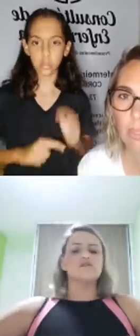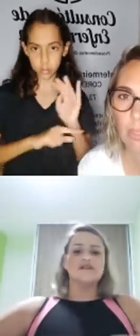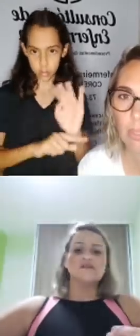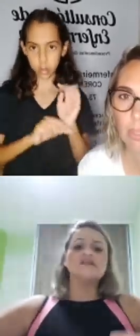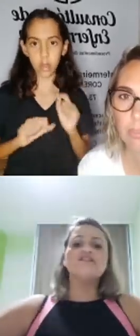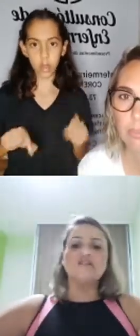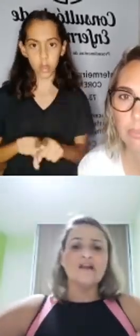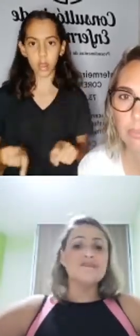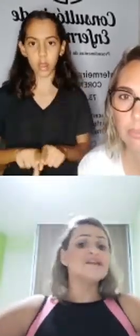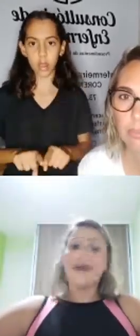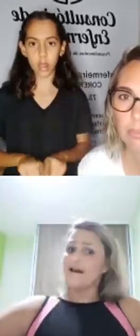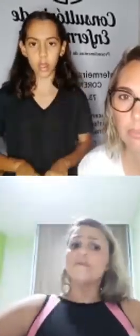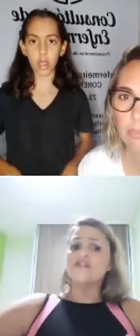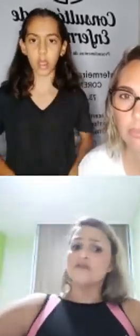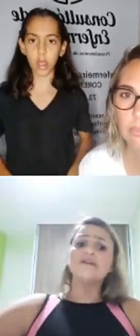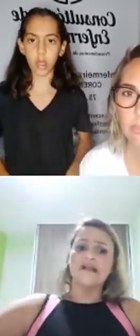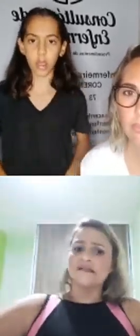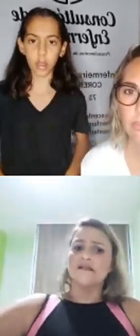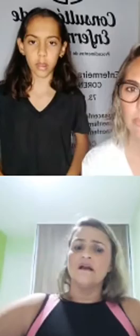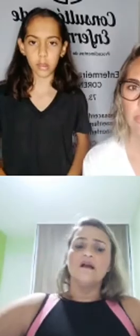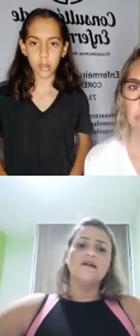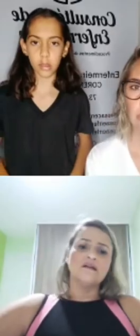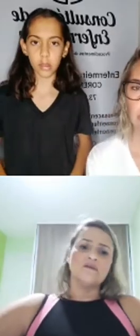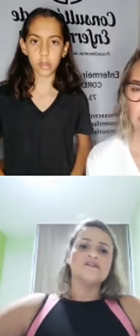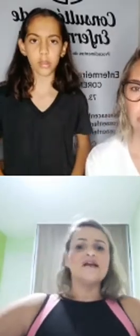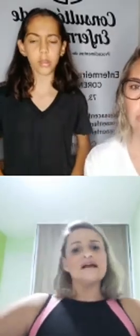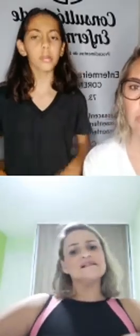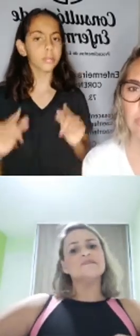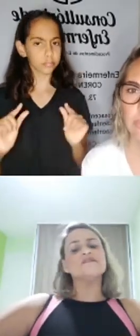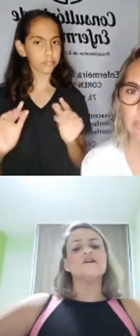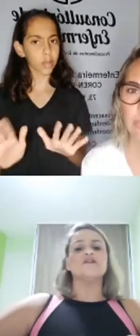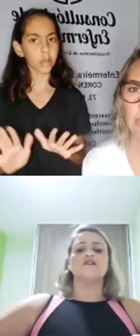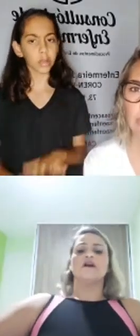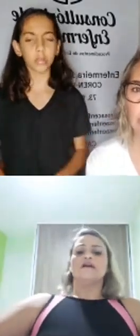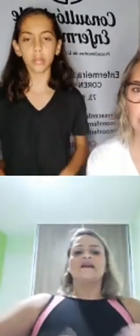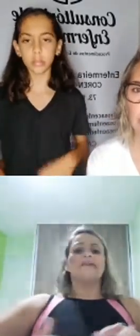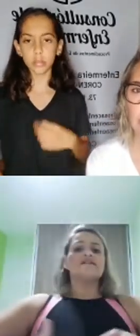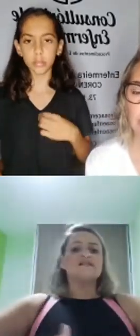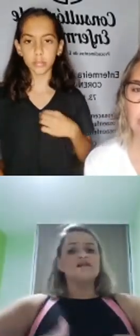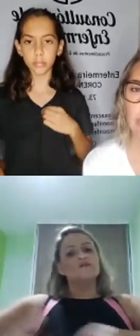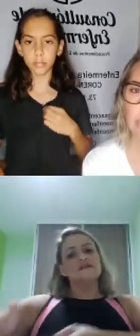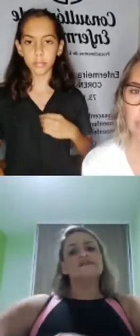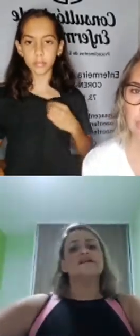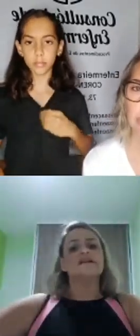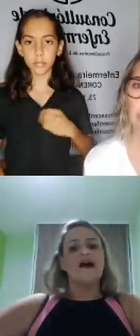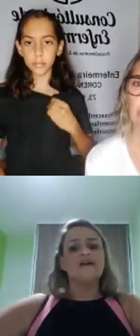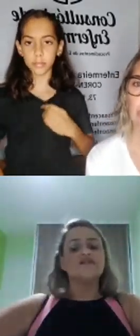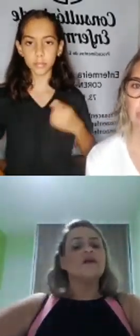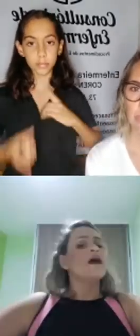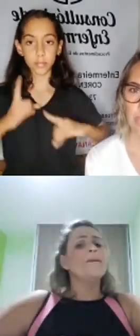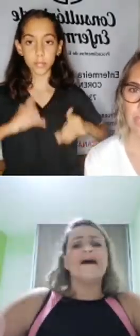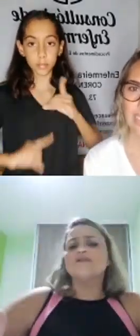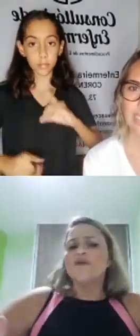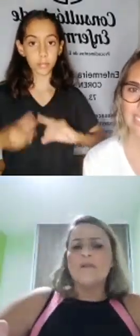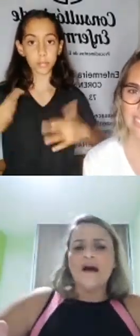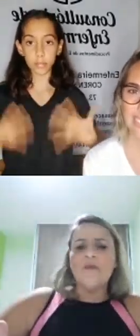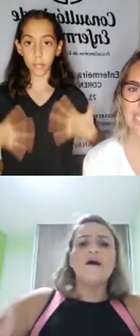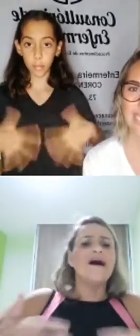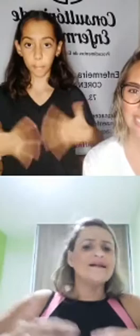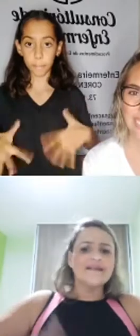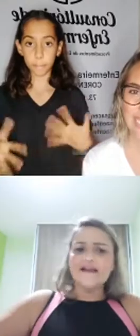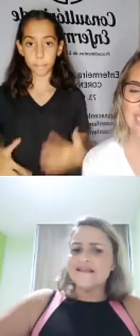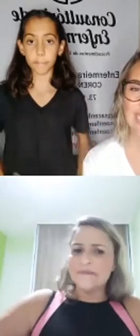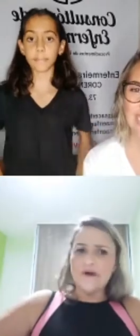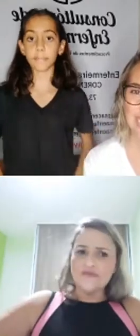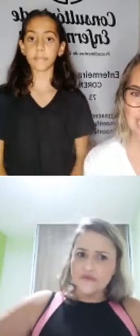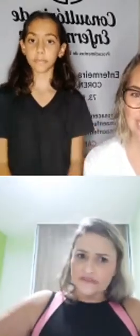são situações extremas e que raramente acontecem. Então, se há simplesmente depressão, ansiedade, é parto normal